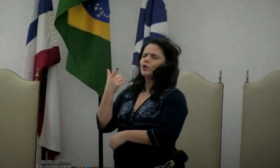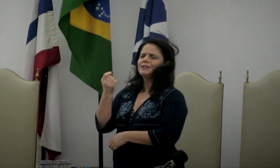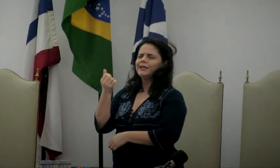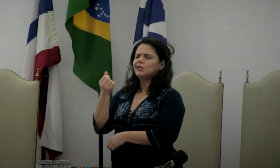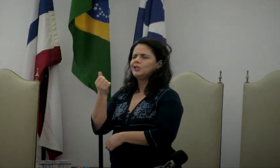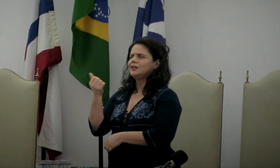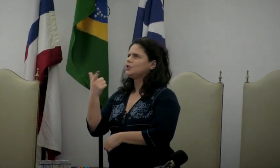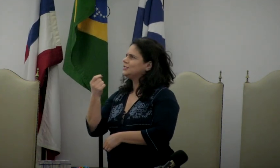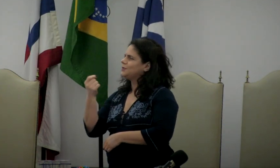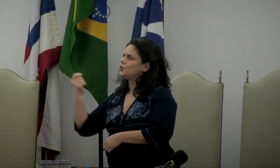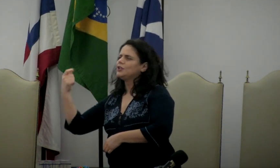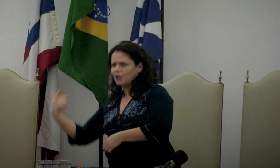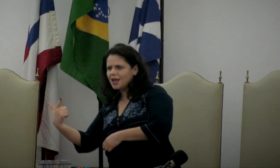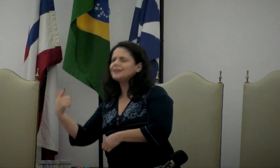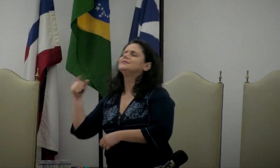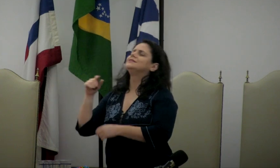sabem disso. Desde